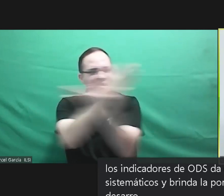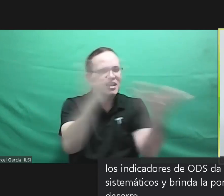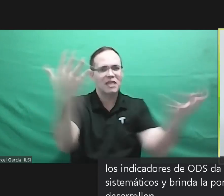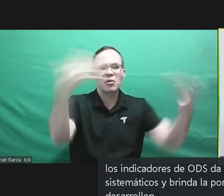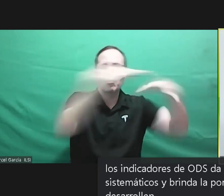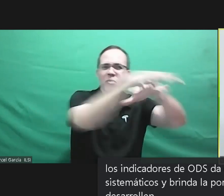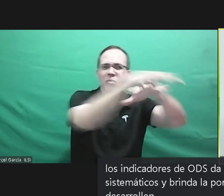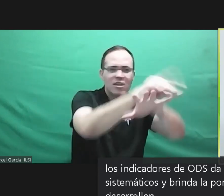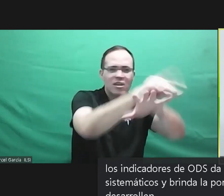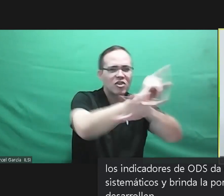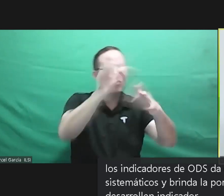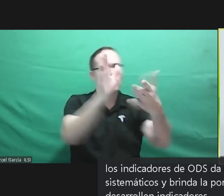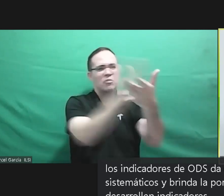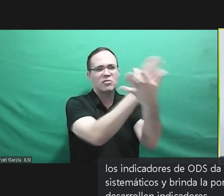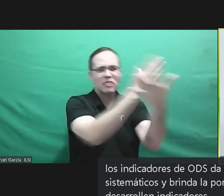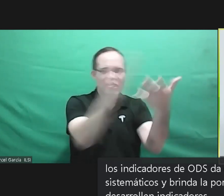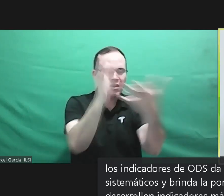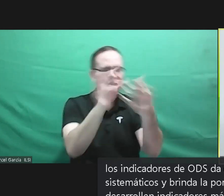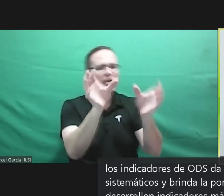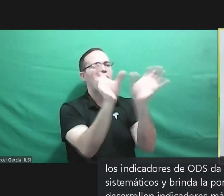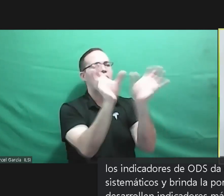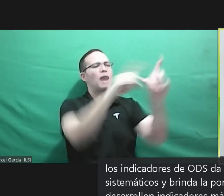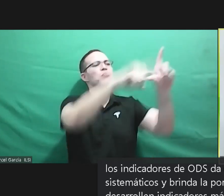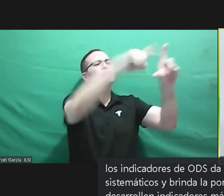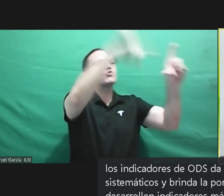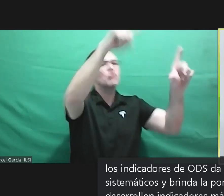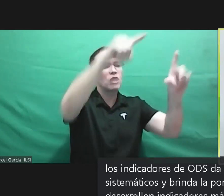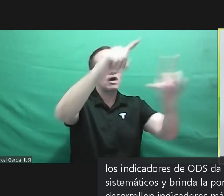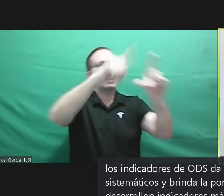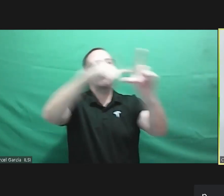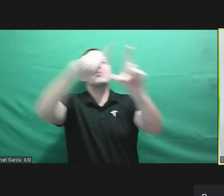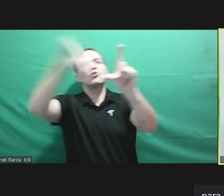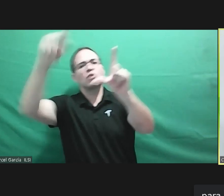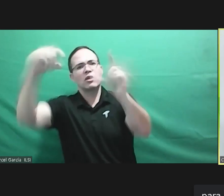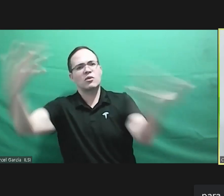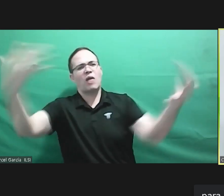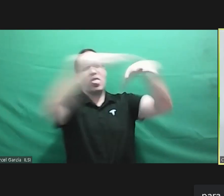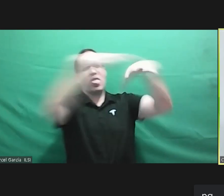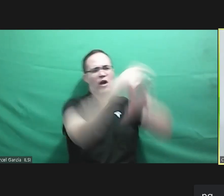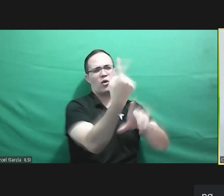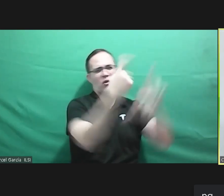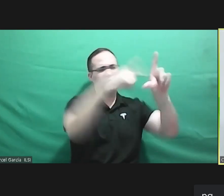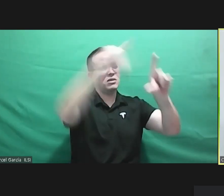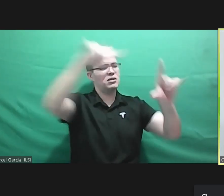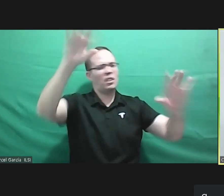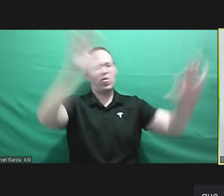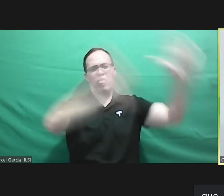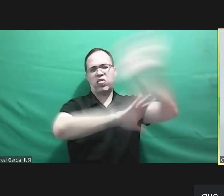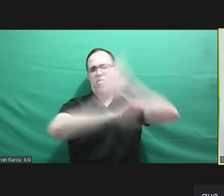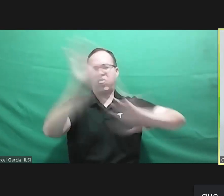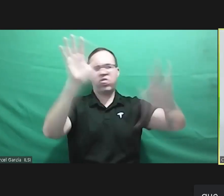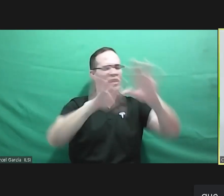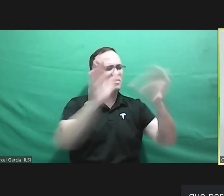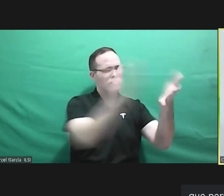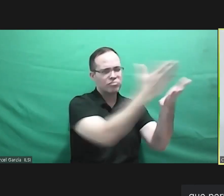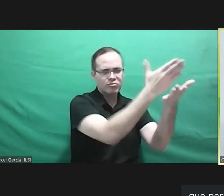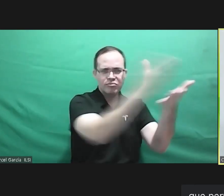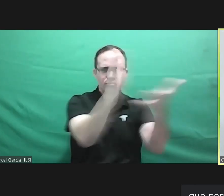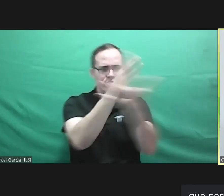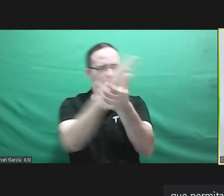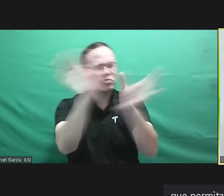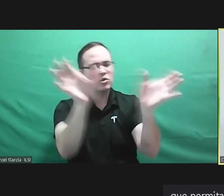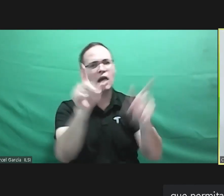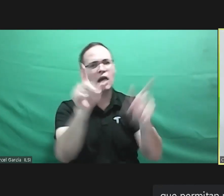que permitan mostrar mejor ciertas problemáticas que enfrentan las personas con discapacidad. Han sido muy pocos países, por